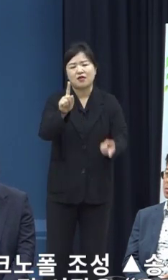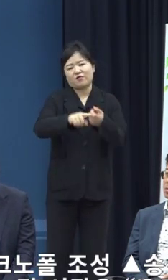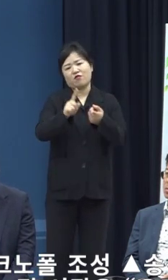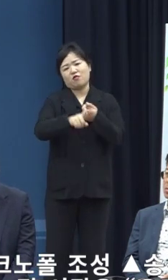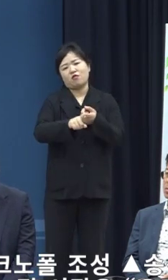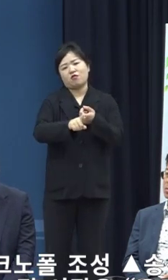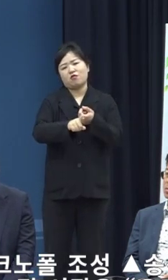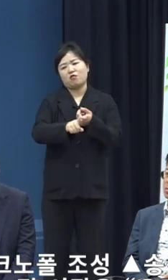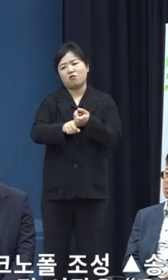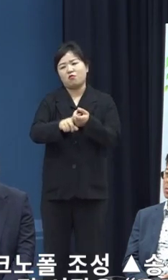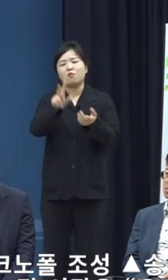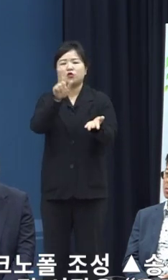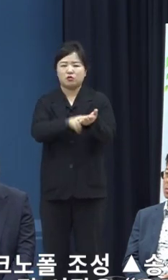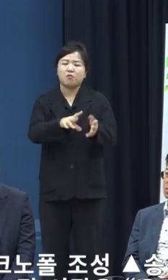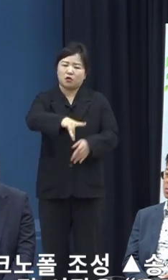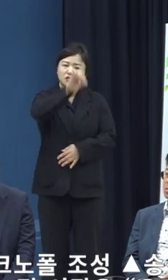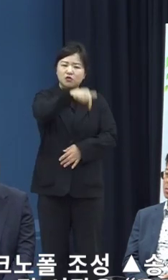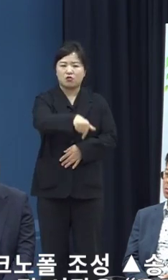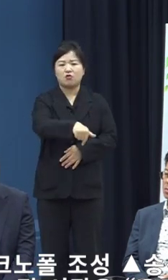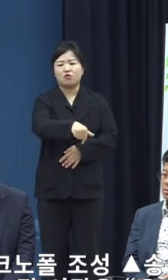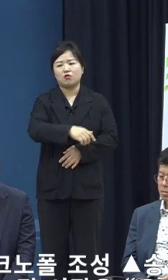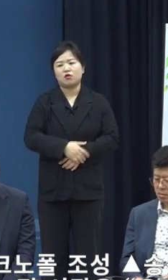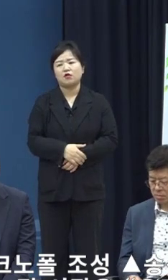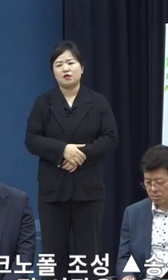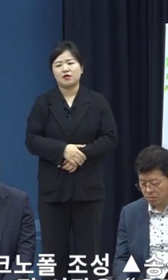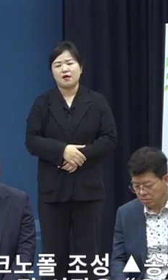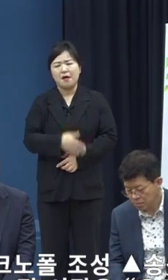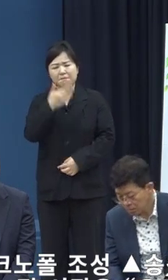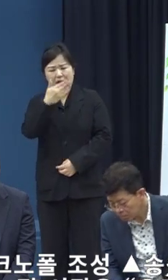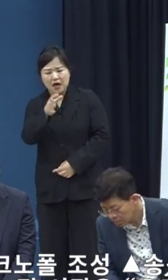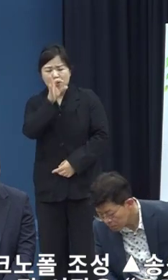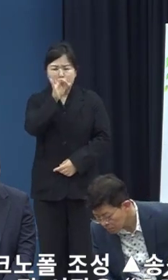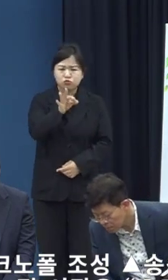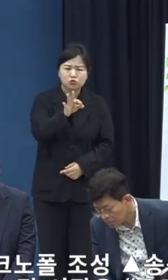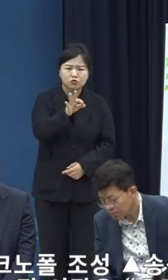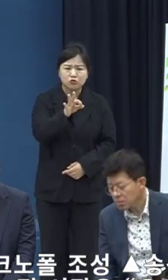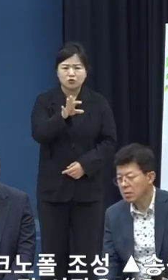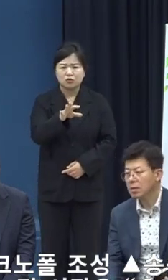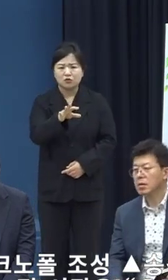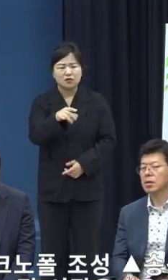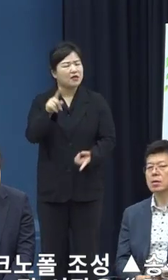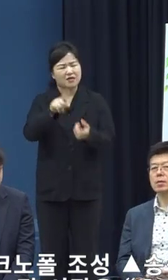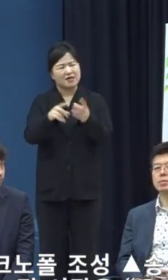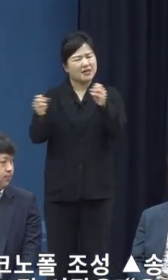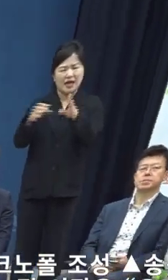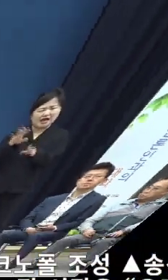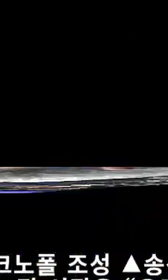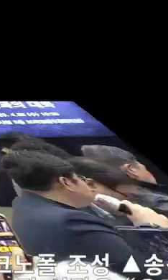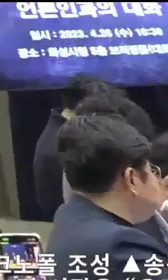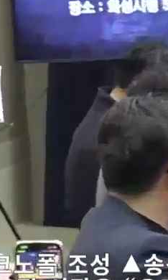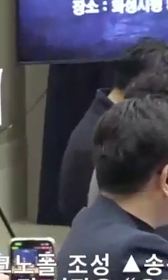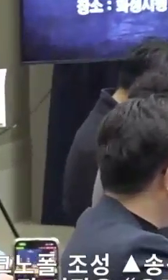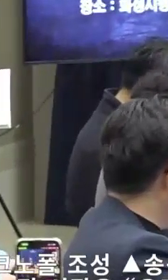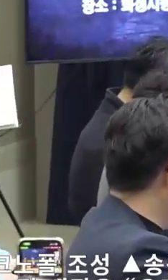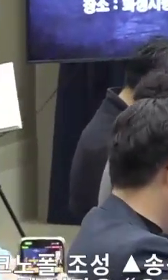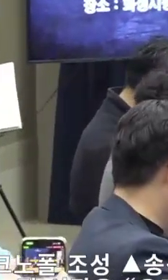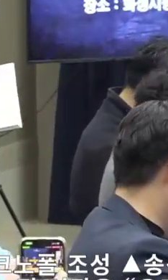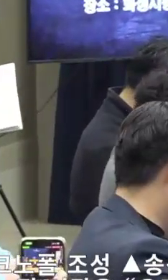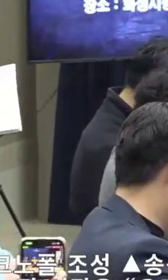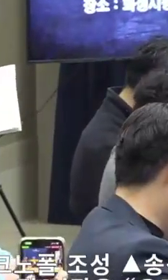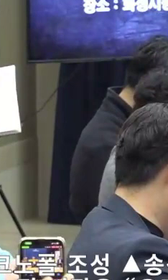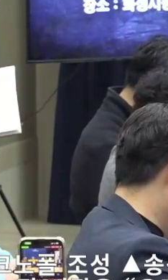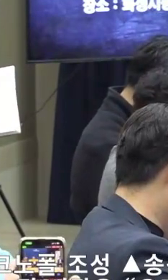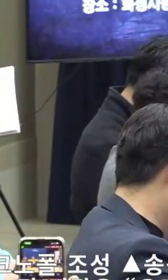과제지 이 지역에서 우리가 할 수 있는 걸 된다 안 된다 하는 걸 가지고 논쟁할 그런 단계는 아니라고 긴급 TF팀